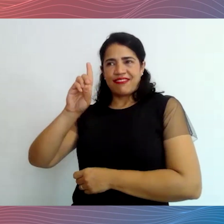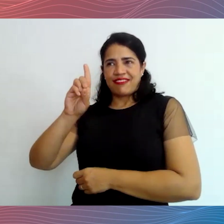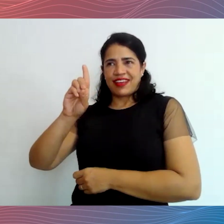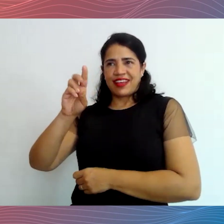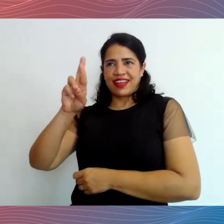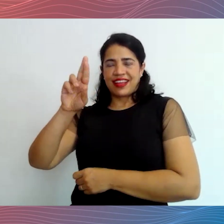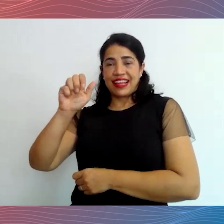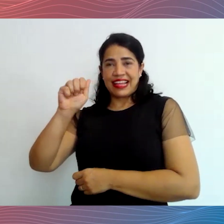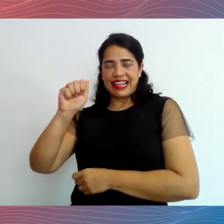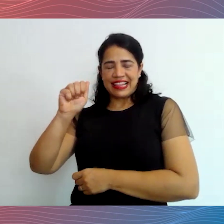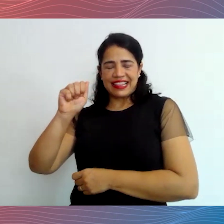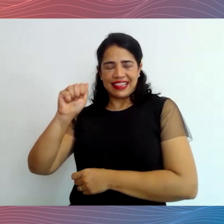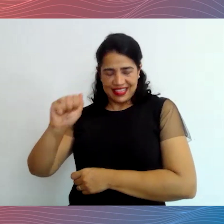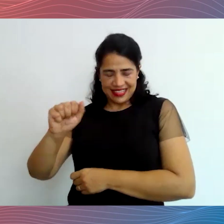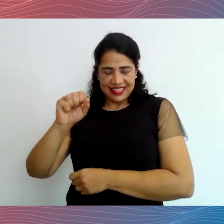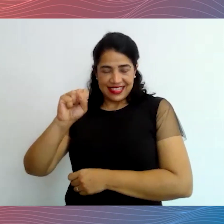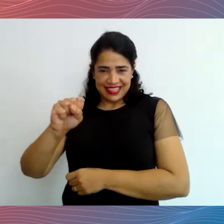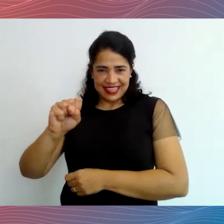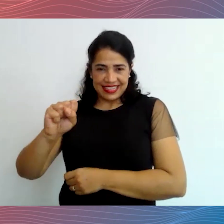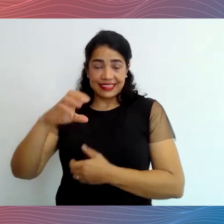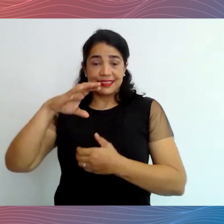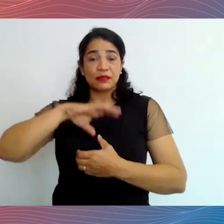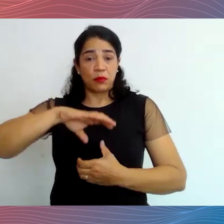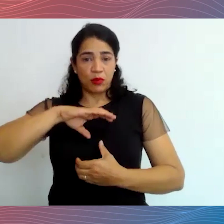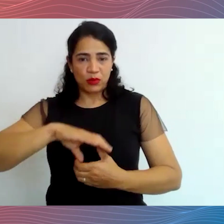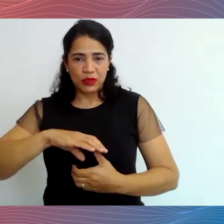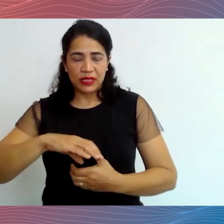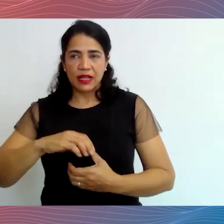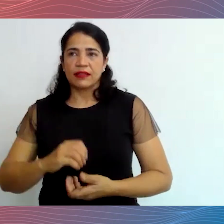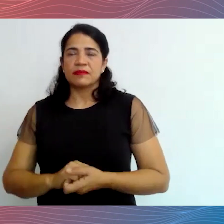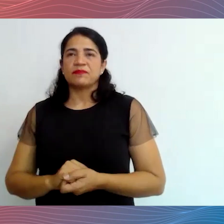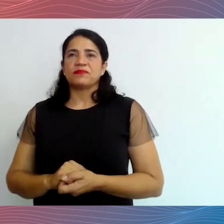Conseguimos pagar e a obra está começando, terraplenagem.